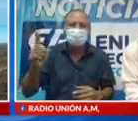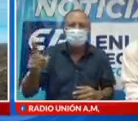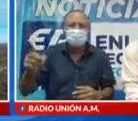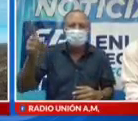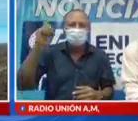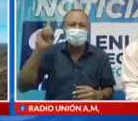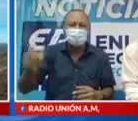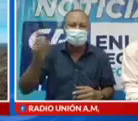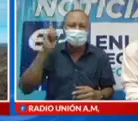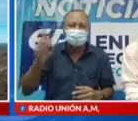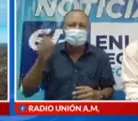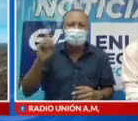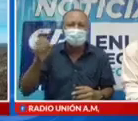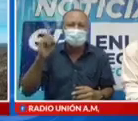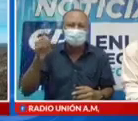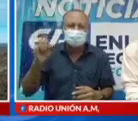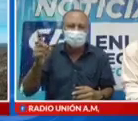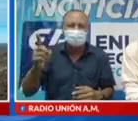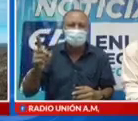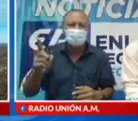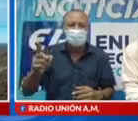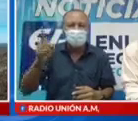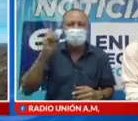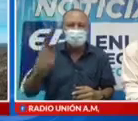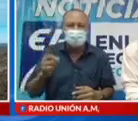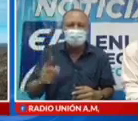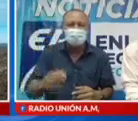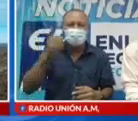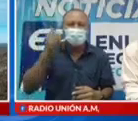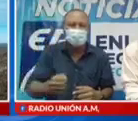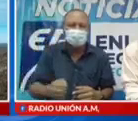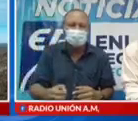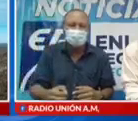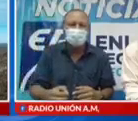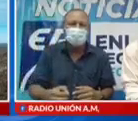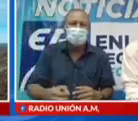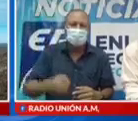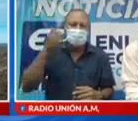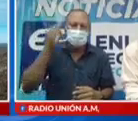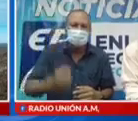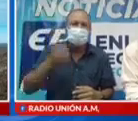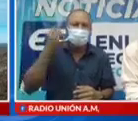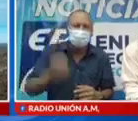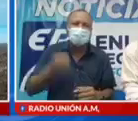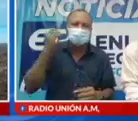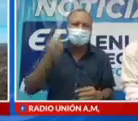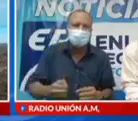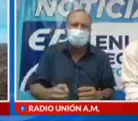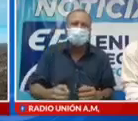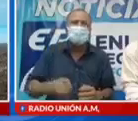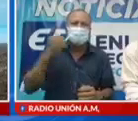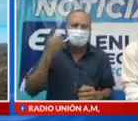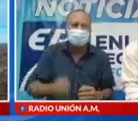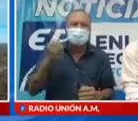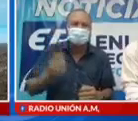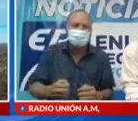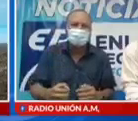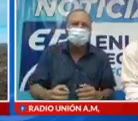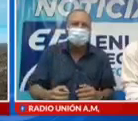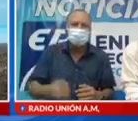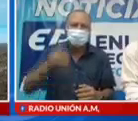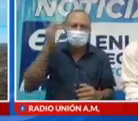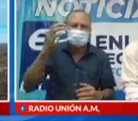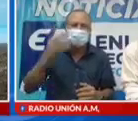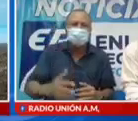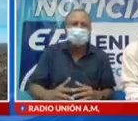refinería. Refinería tiene que compensar a Esmeralda como corresponde, y eso lo vamos a trabajar, si es